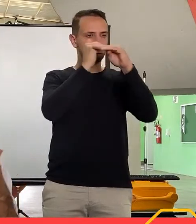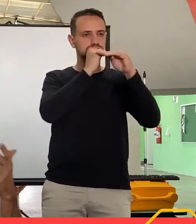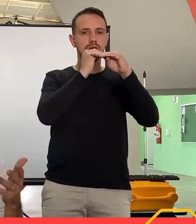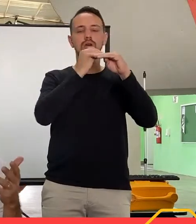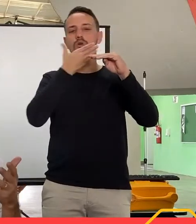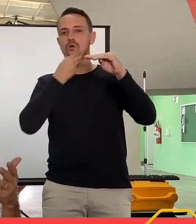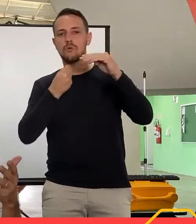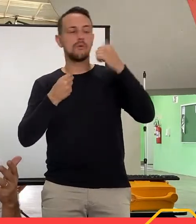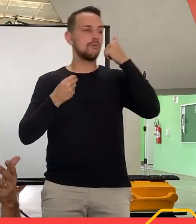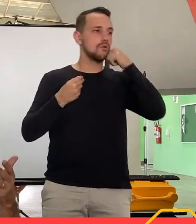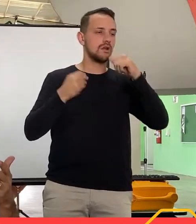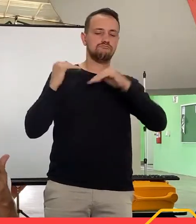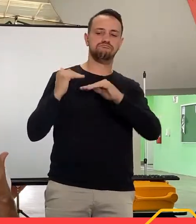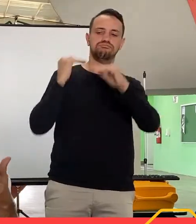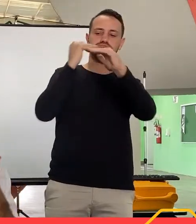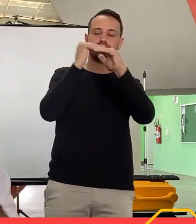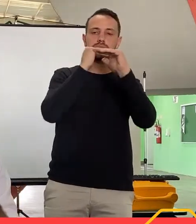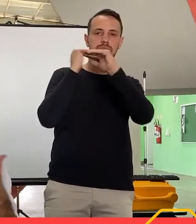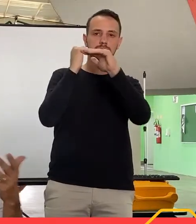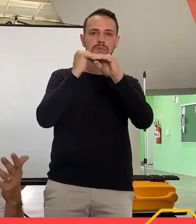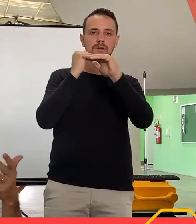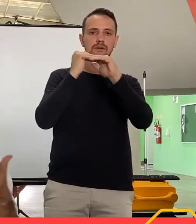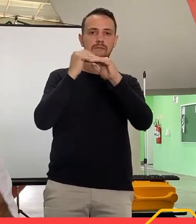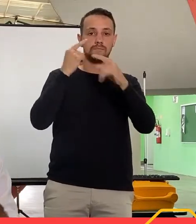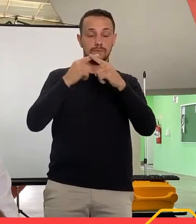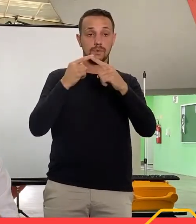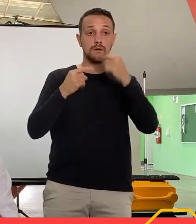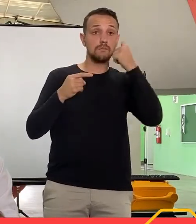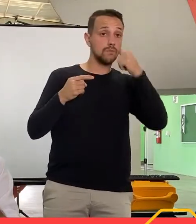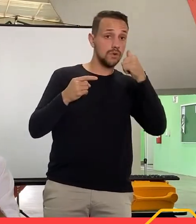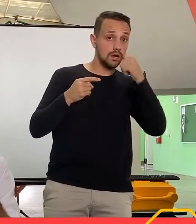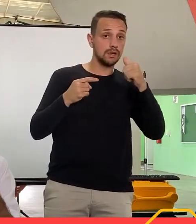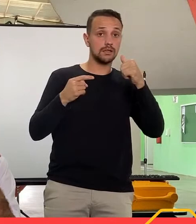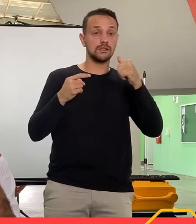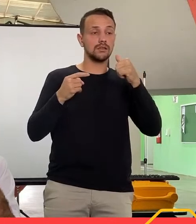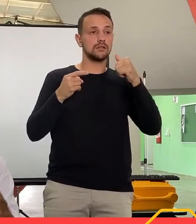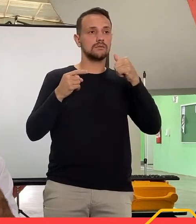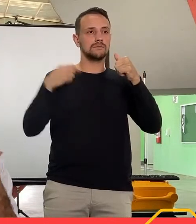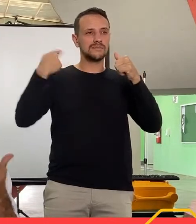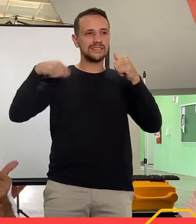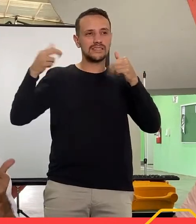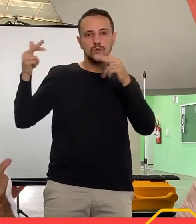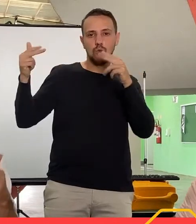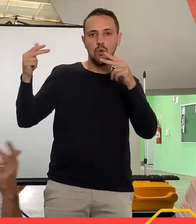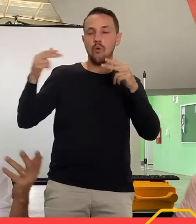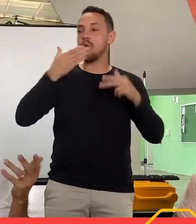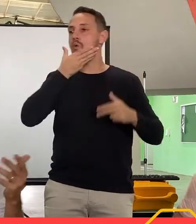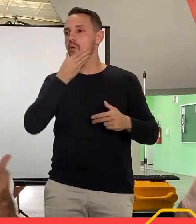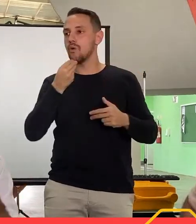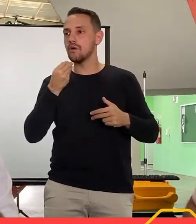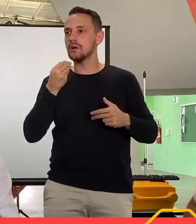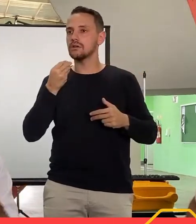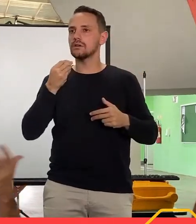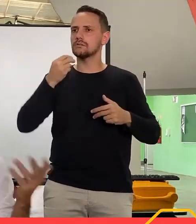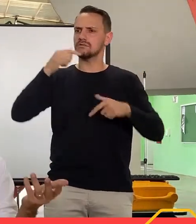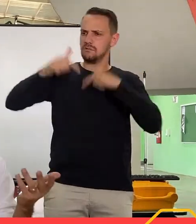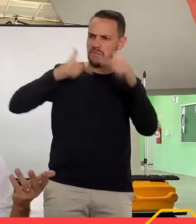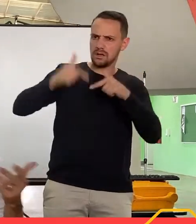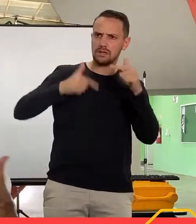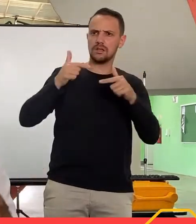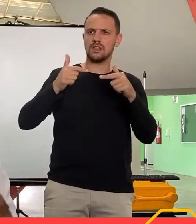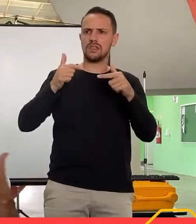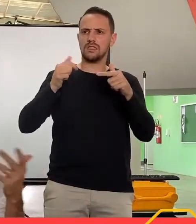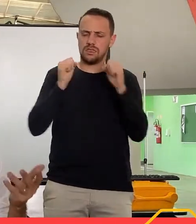mulheres, direitos civis, poder ser tratada, né, da mesma maneira que um homem, direitos civis, poder trabalhar, poder